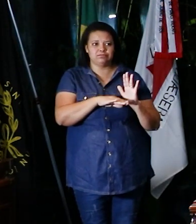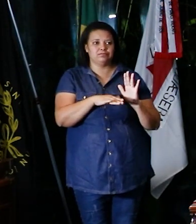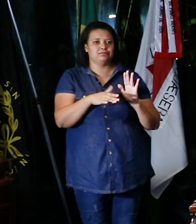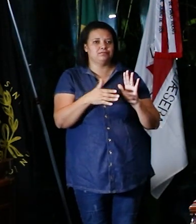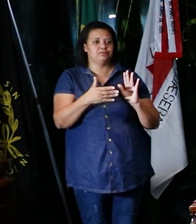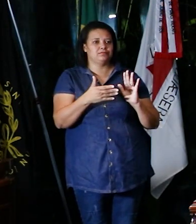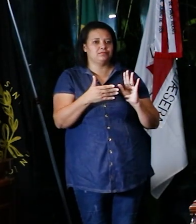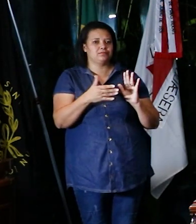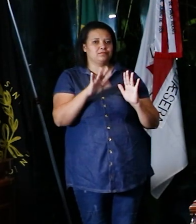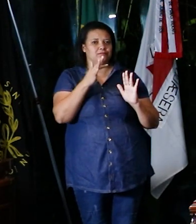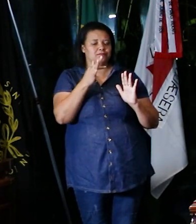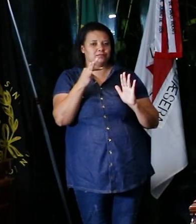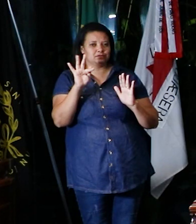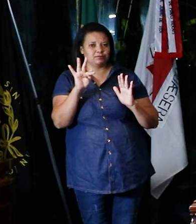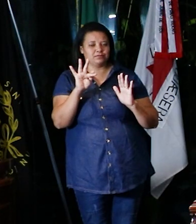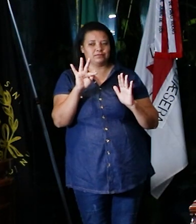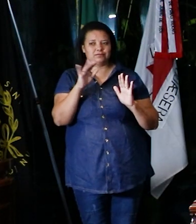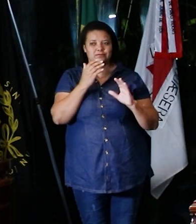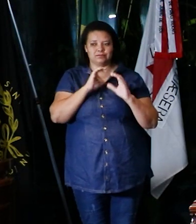Maurice Chevalier,